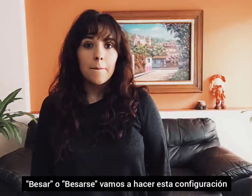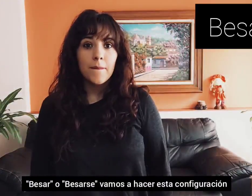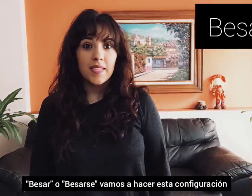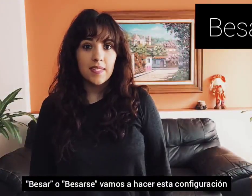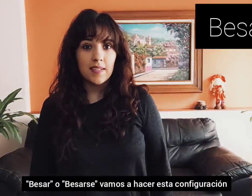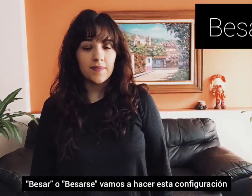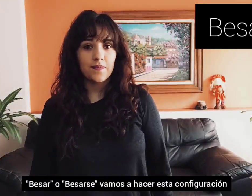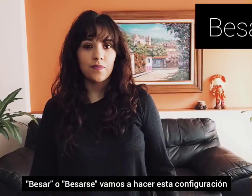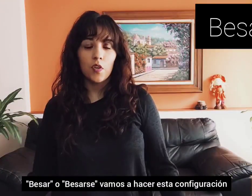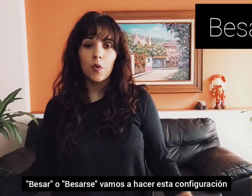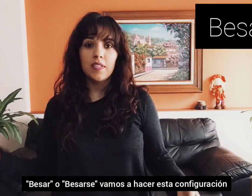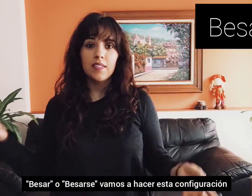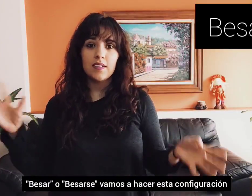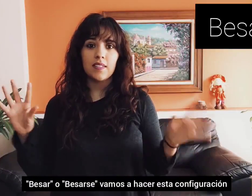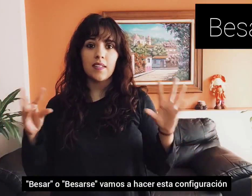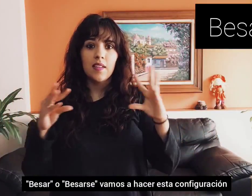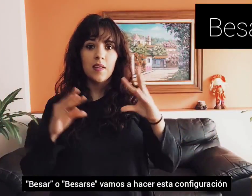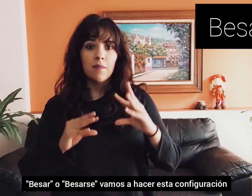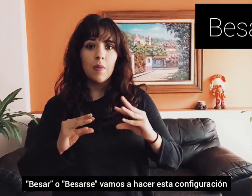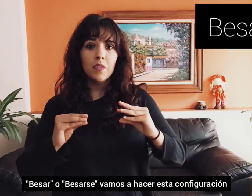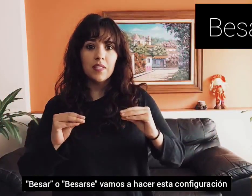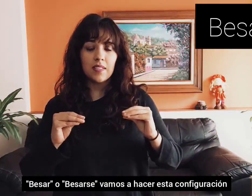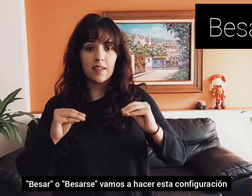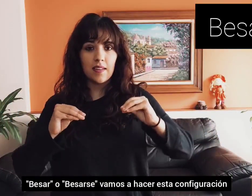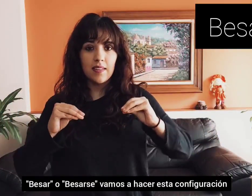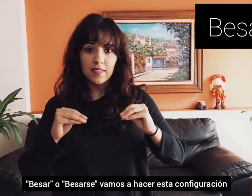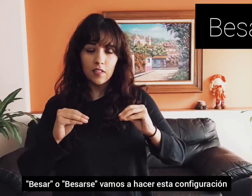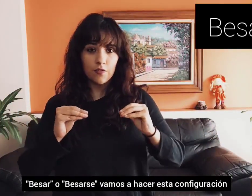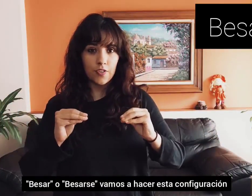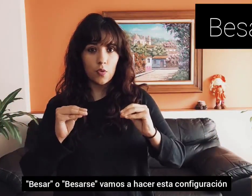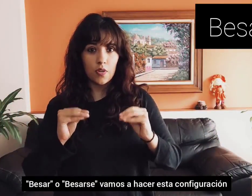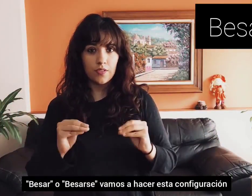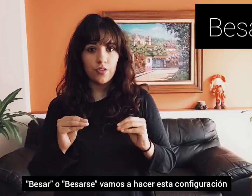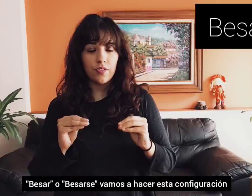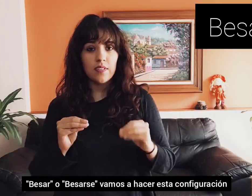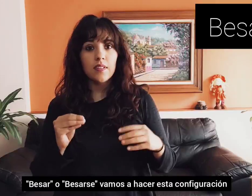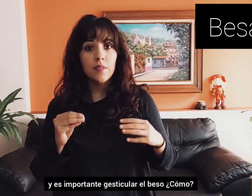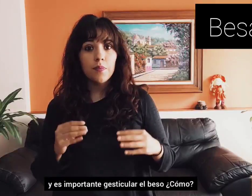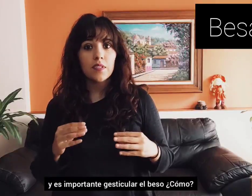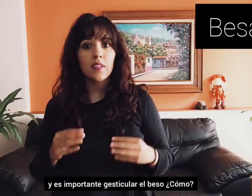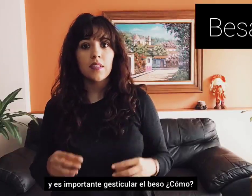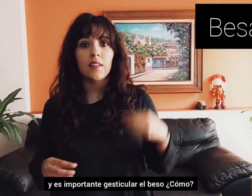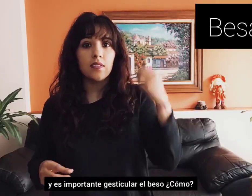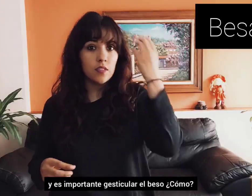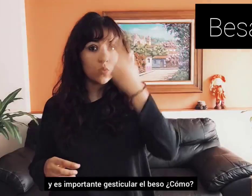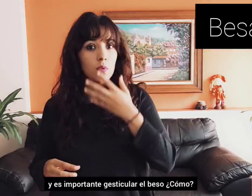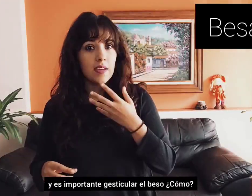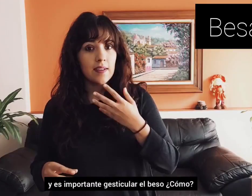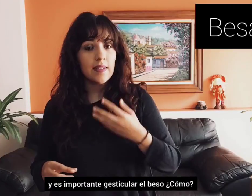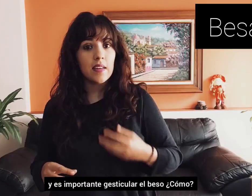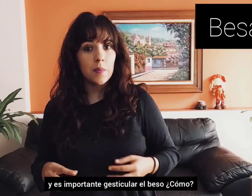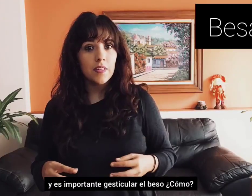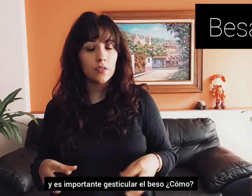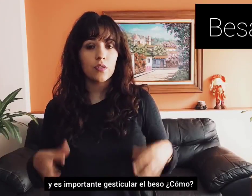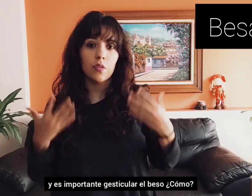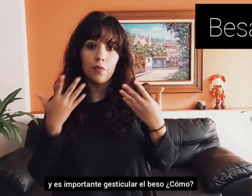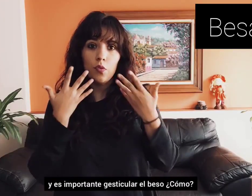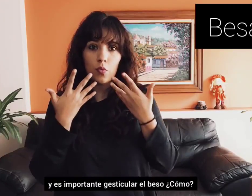Besar o besarse. Vamos a hacer esta configuración y es importante que estipula el beso, como con